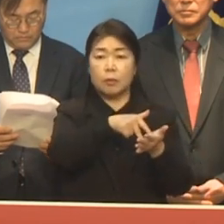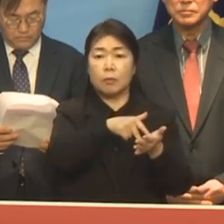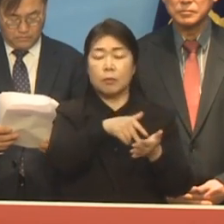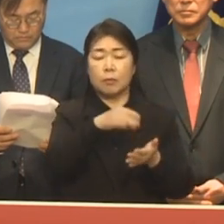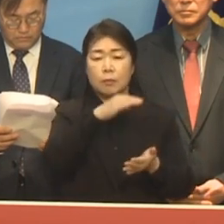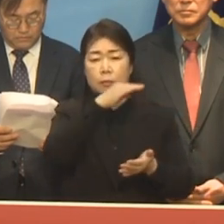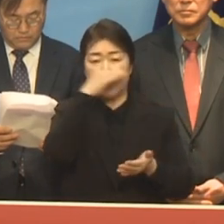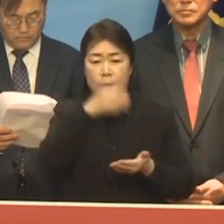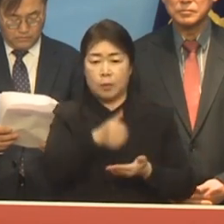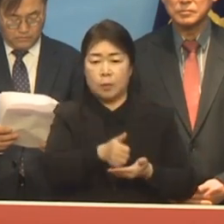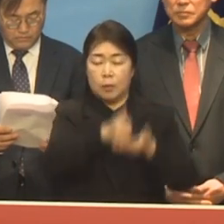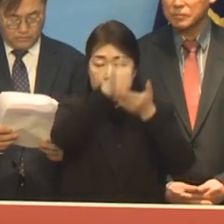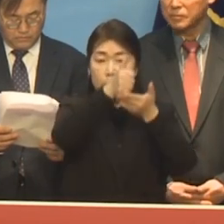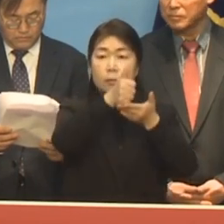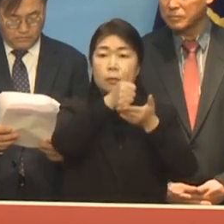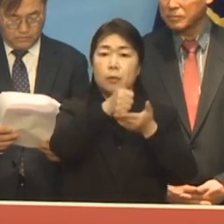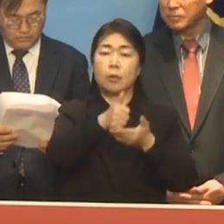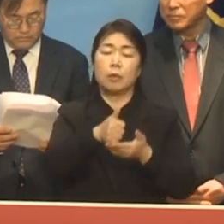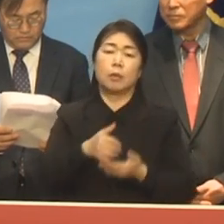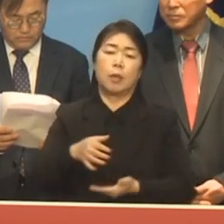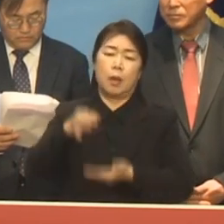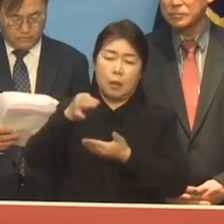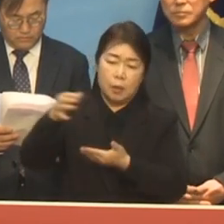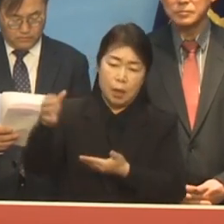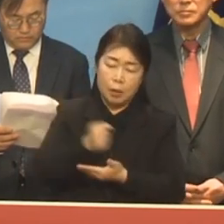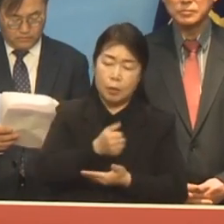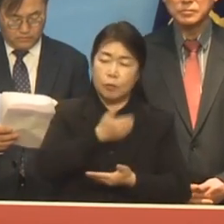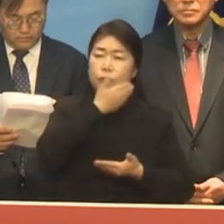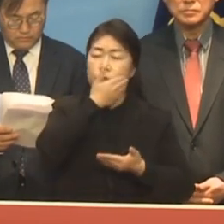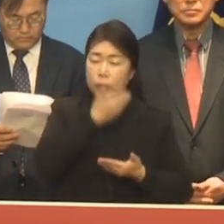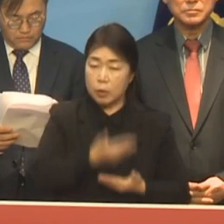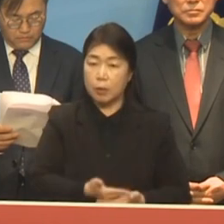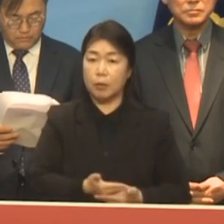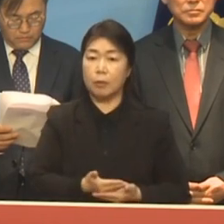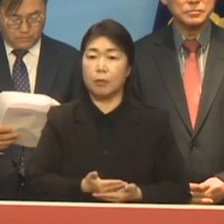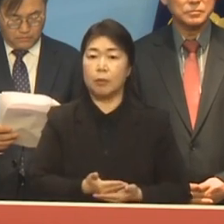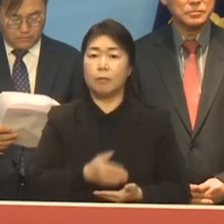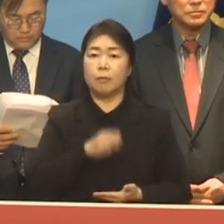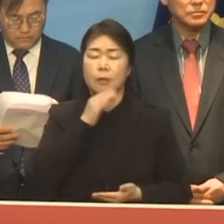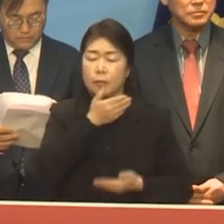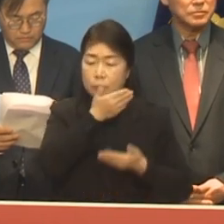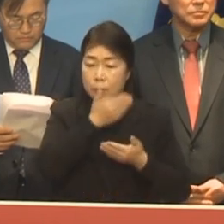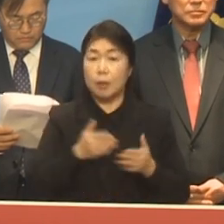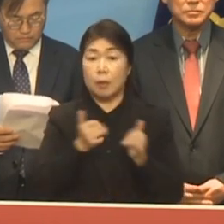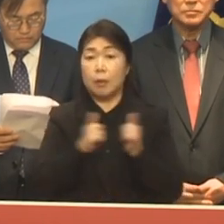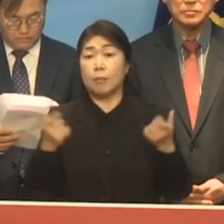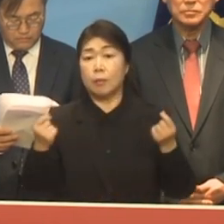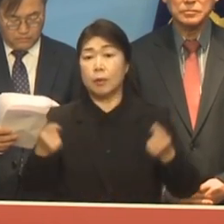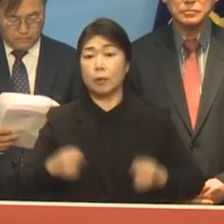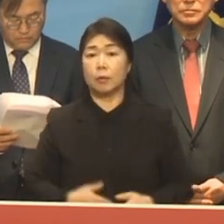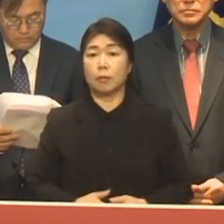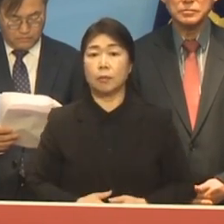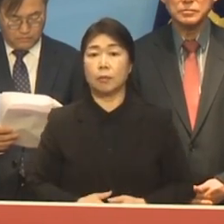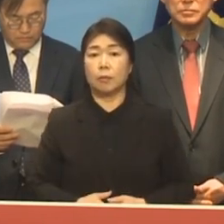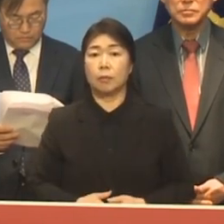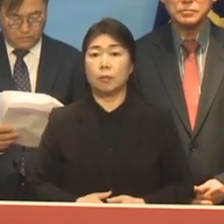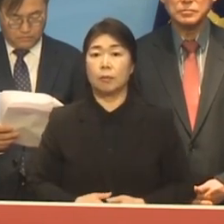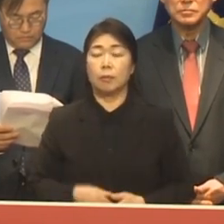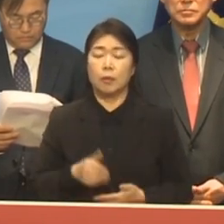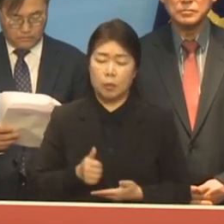존엄과 가치를 가진 고귀하고 소중한 존재로서 존중되어야